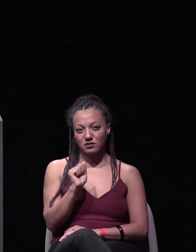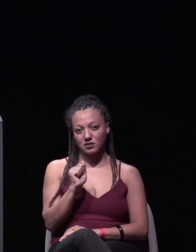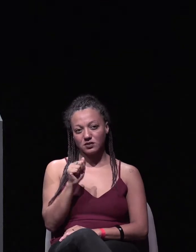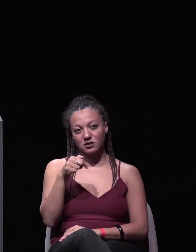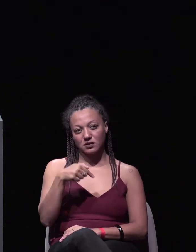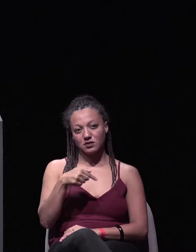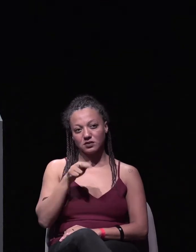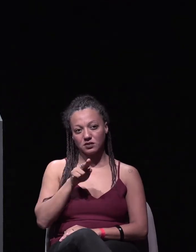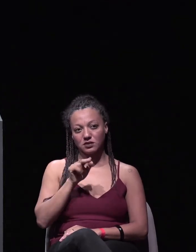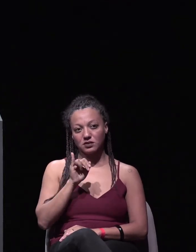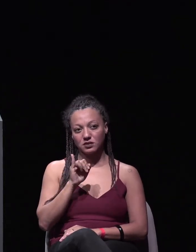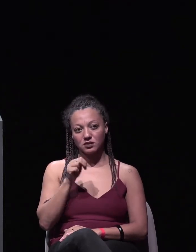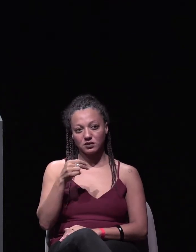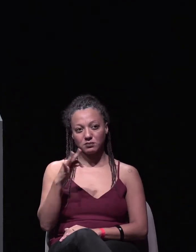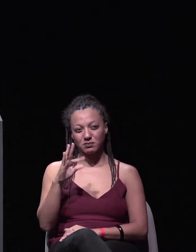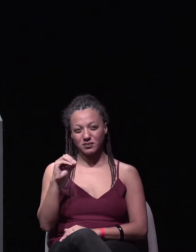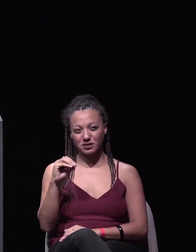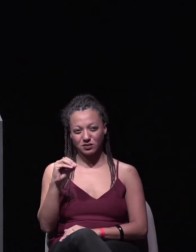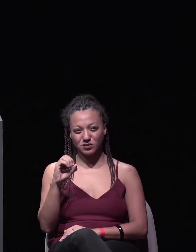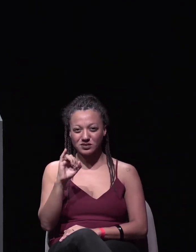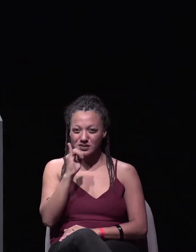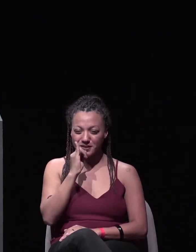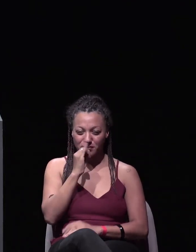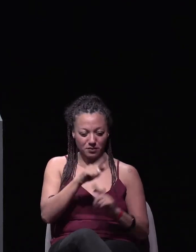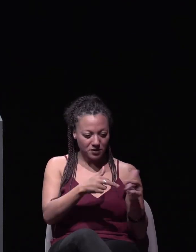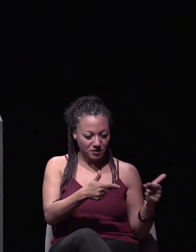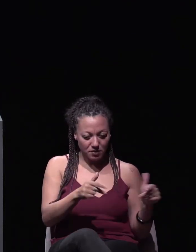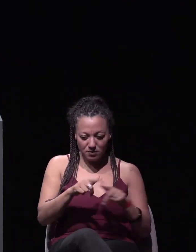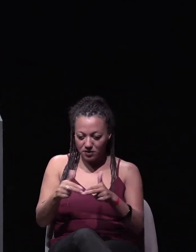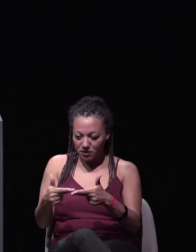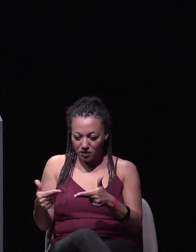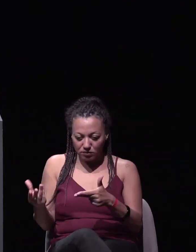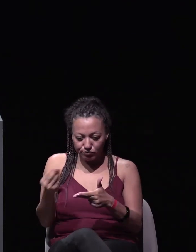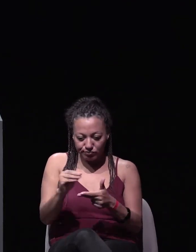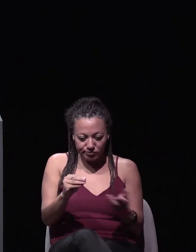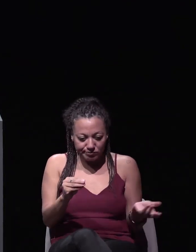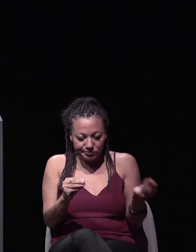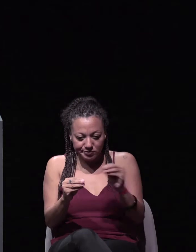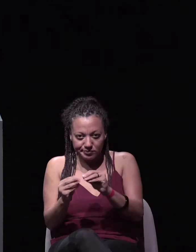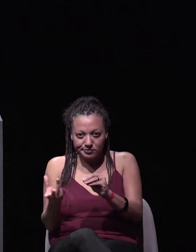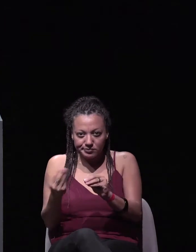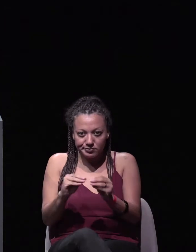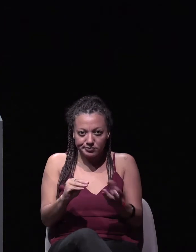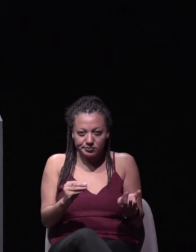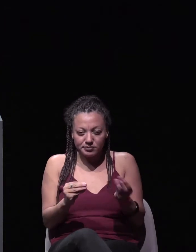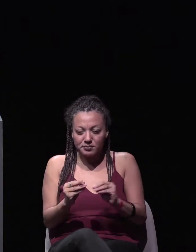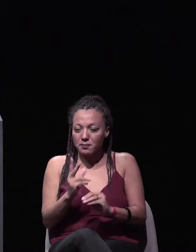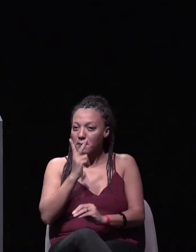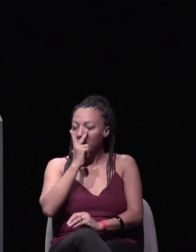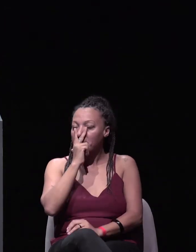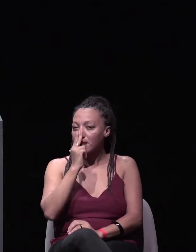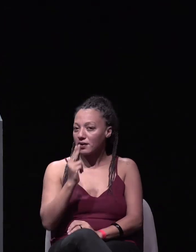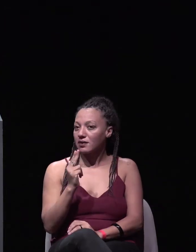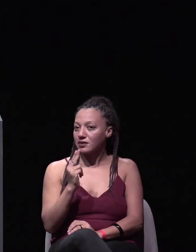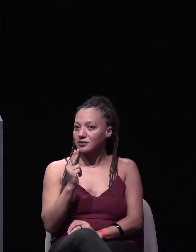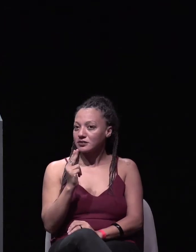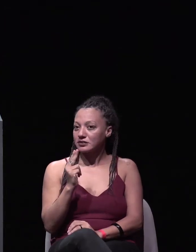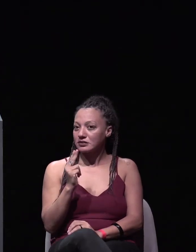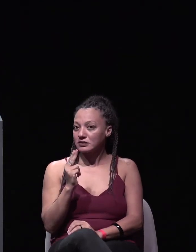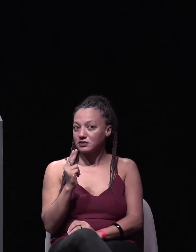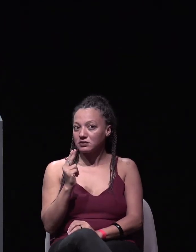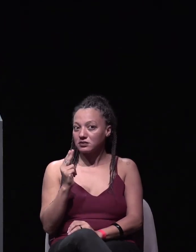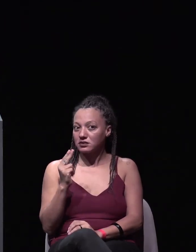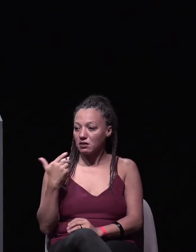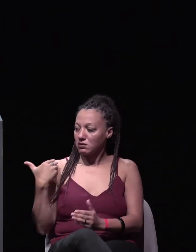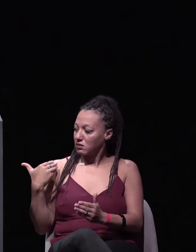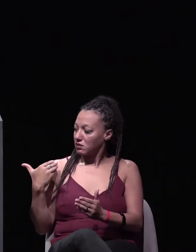dessa junção de peças, parece, de certo modo, repetir ou talvez tentar